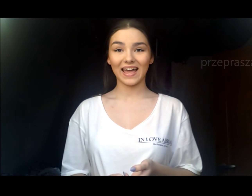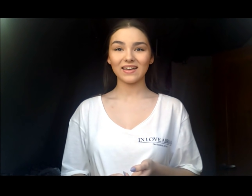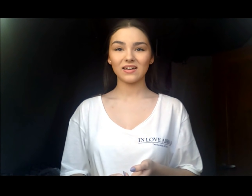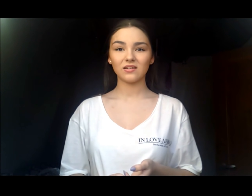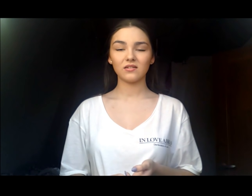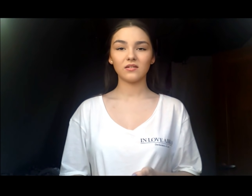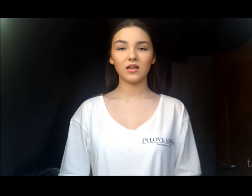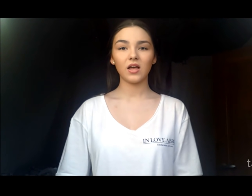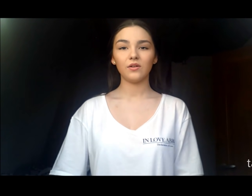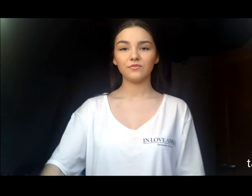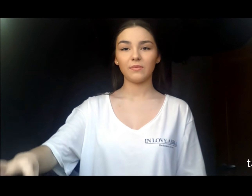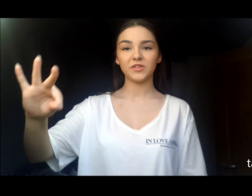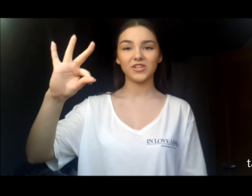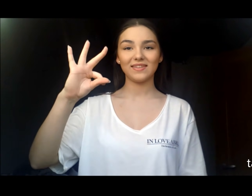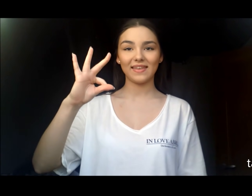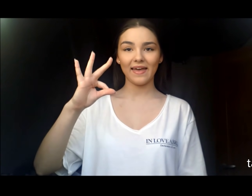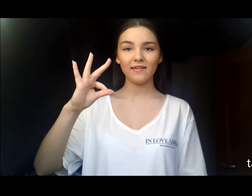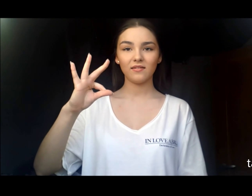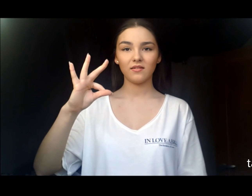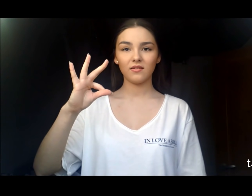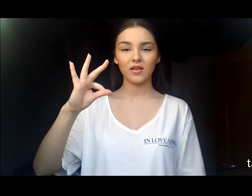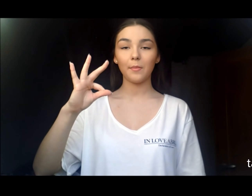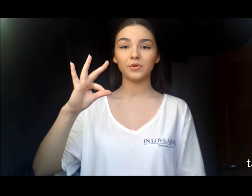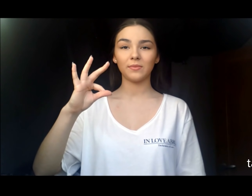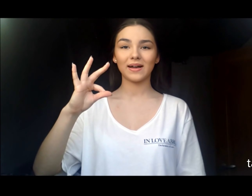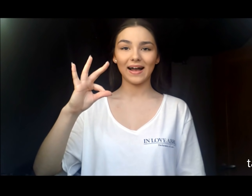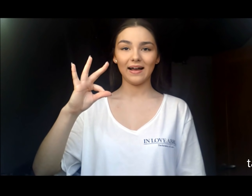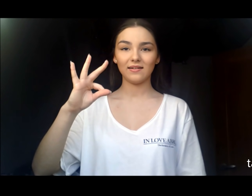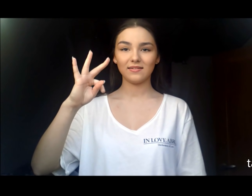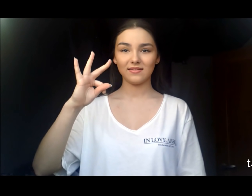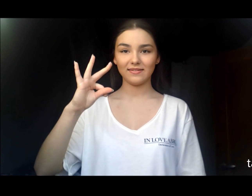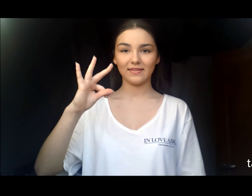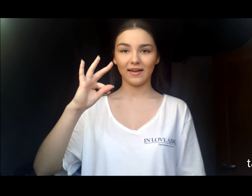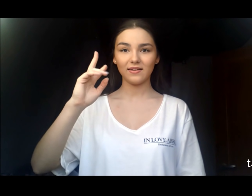Tak. Tutaj będzie T, a potem K. Tak.